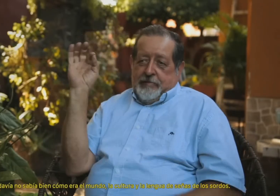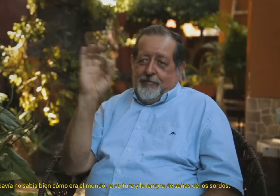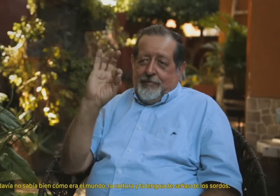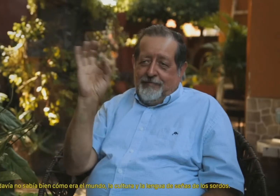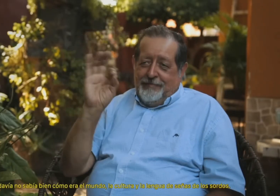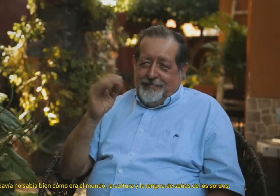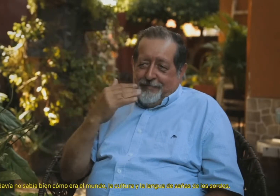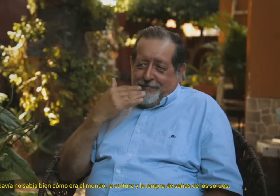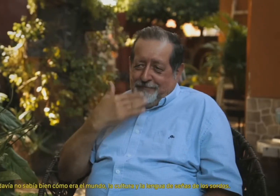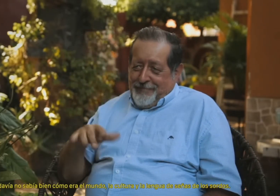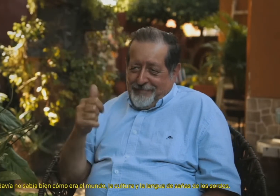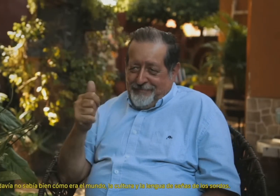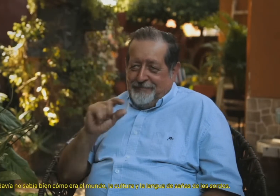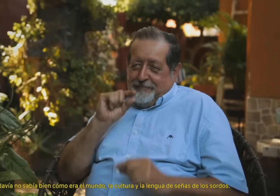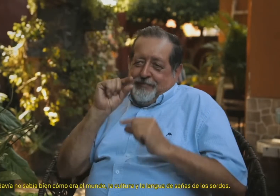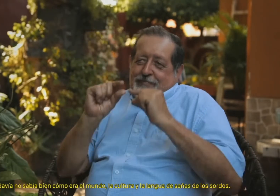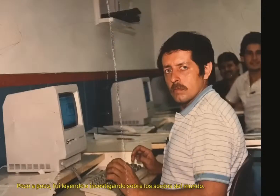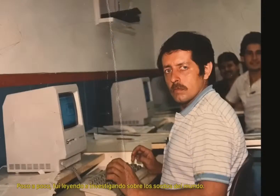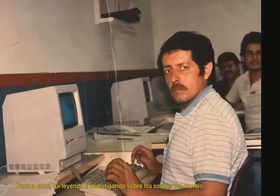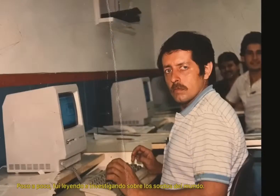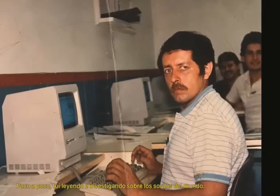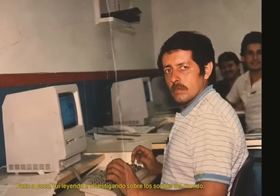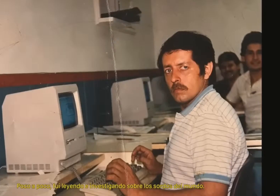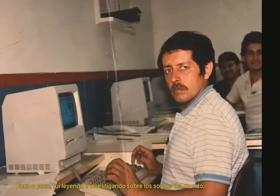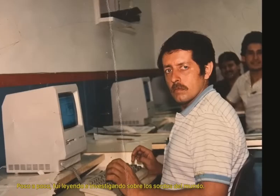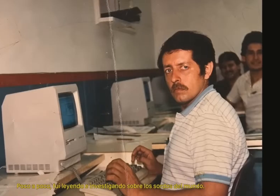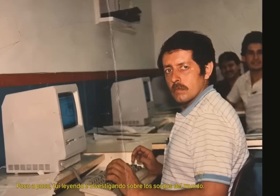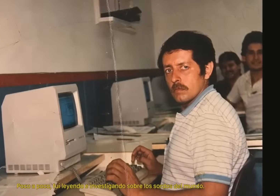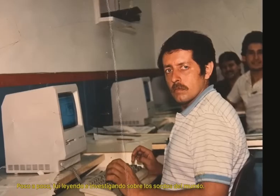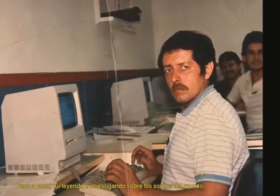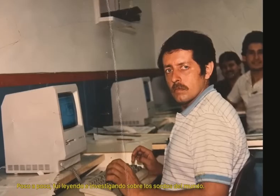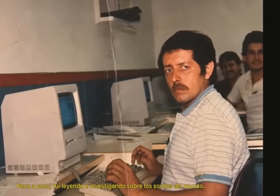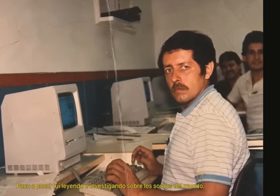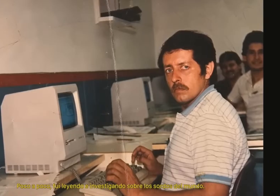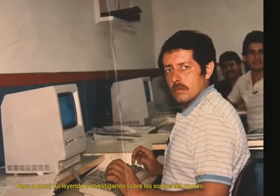la cultura, la lengua de señas de los sordos. Poco a poco,